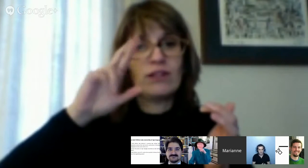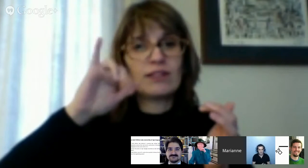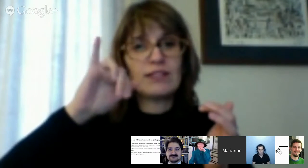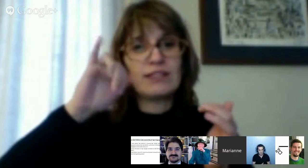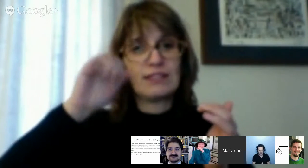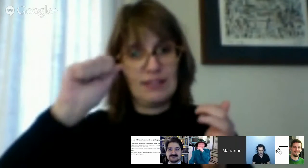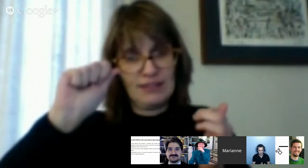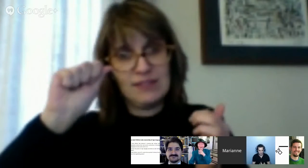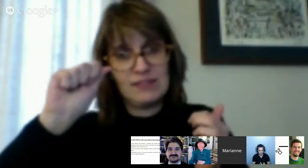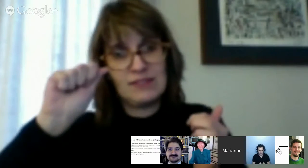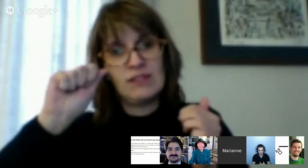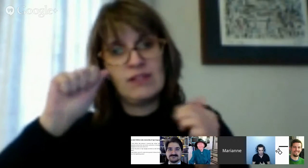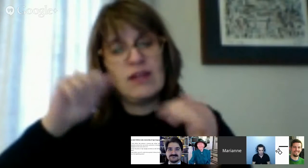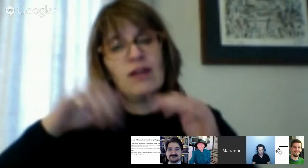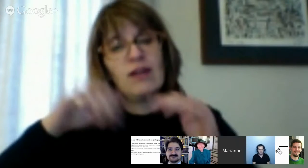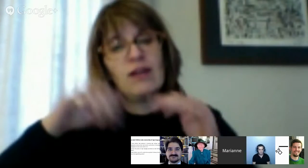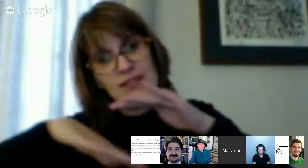parte escrita.